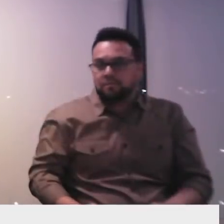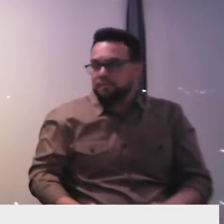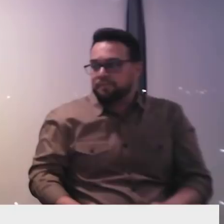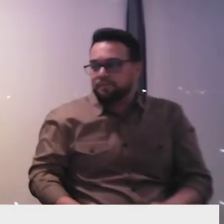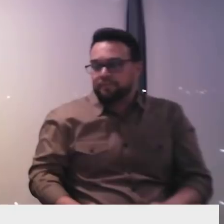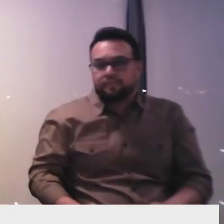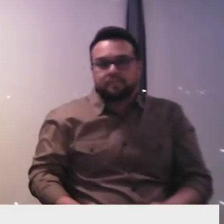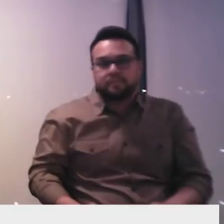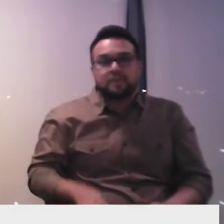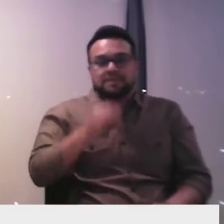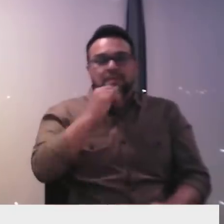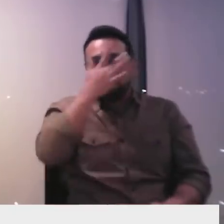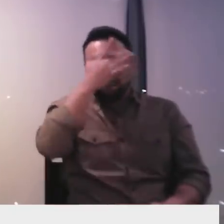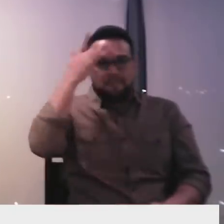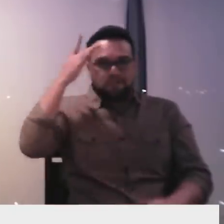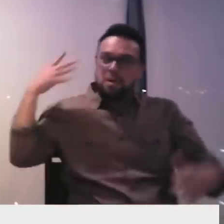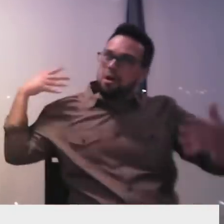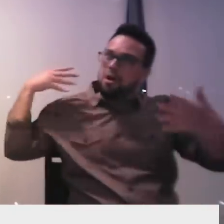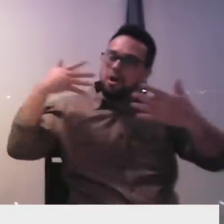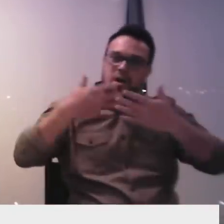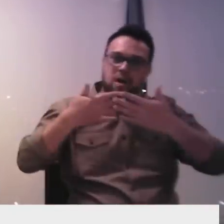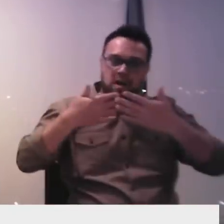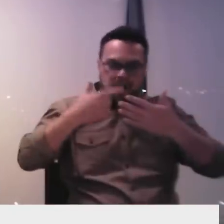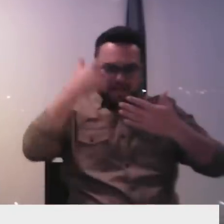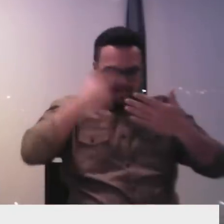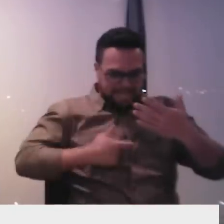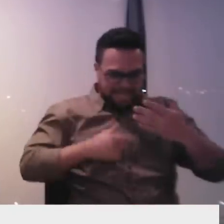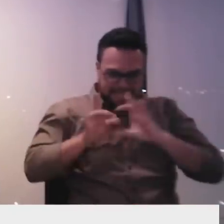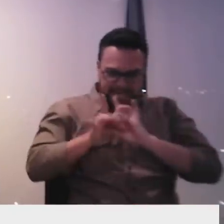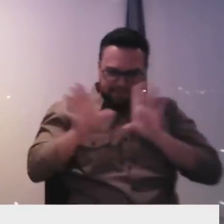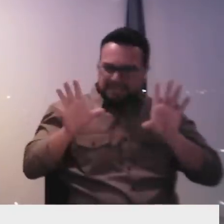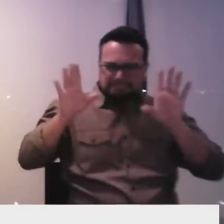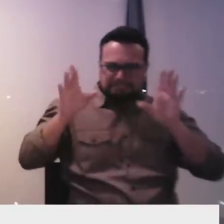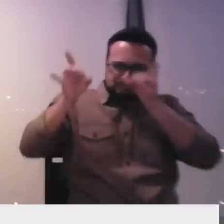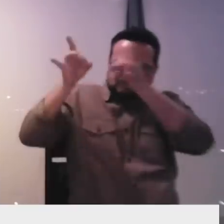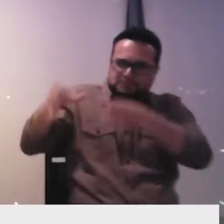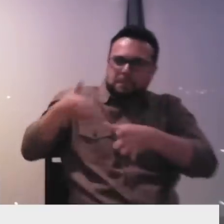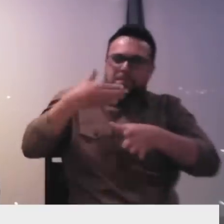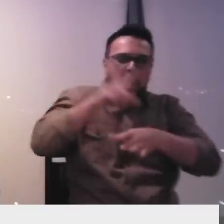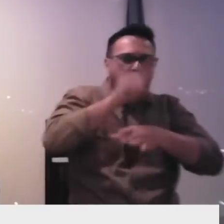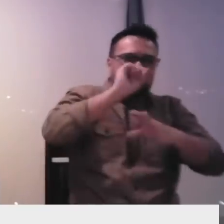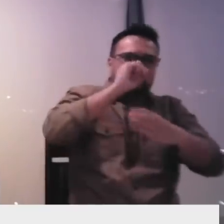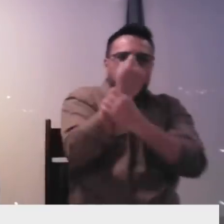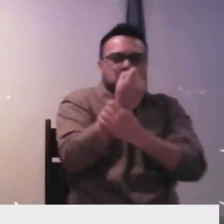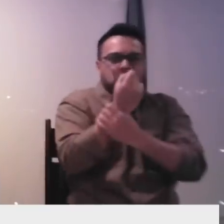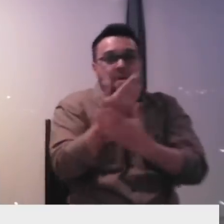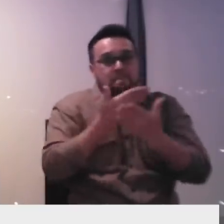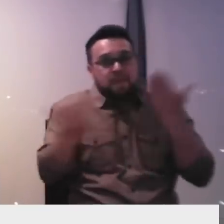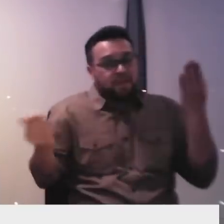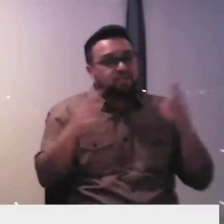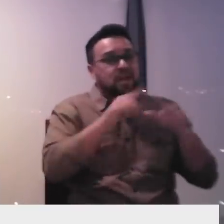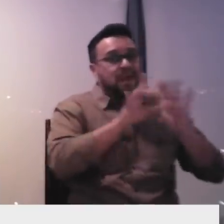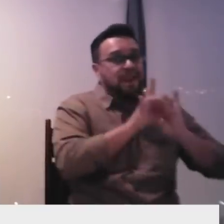de uma parte da sua liberdade por segurança, acaba ficando sem liberdade e sem